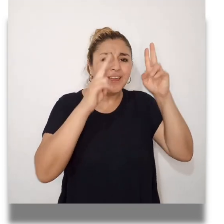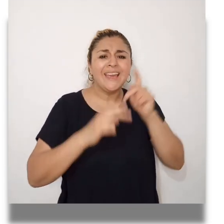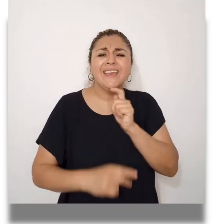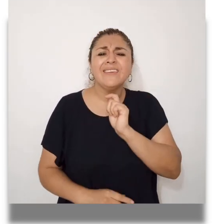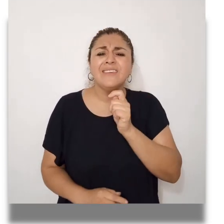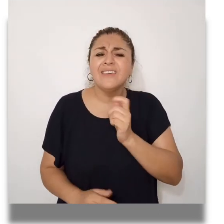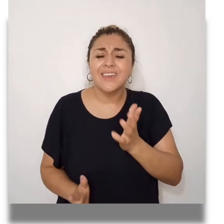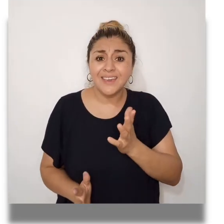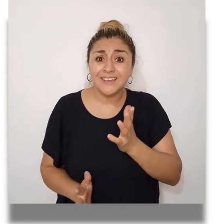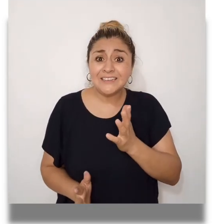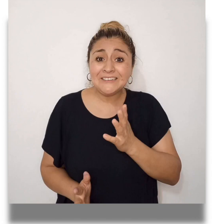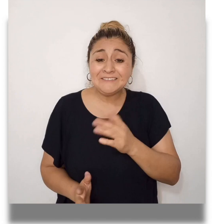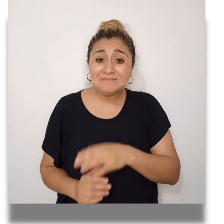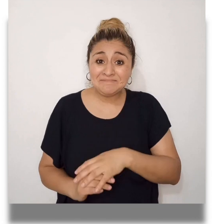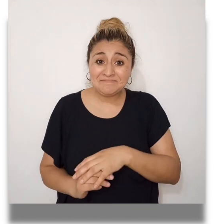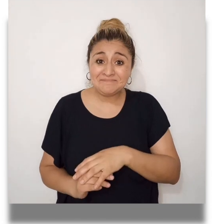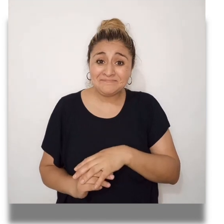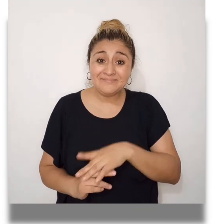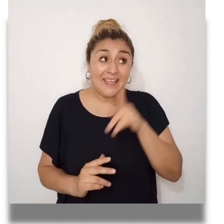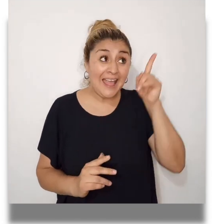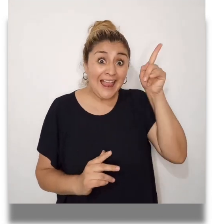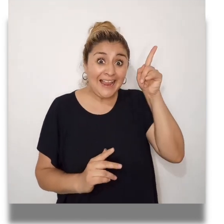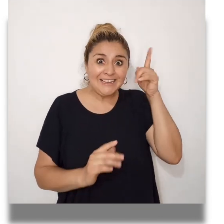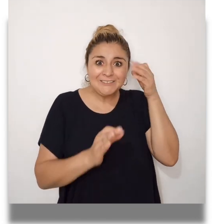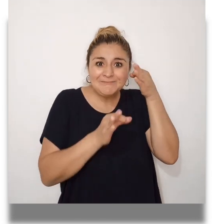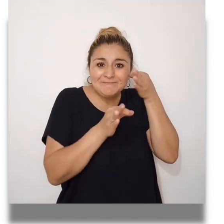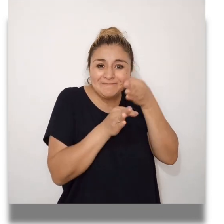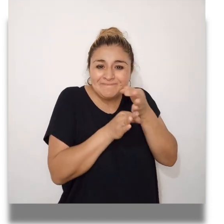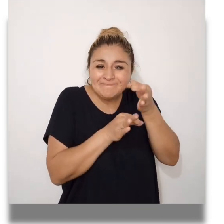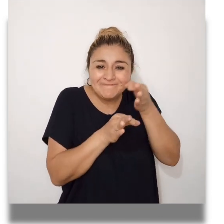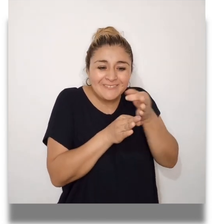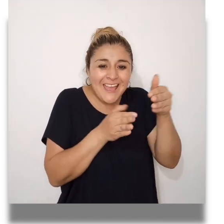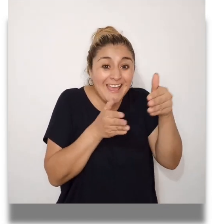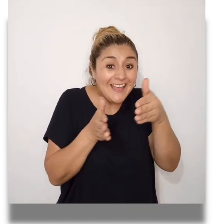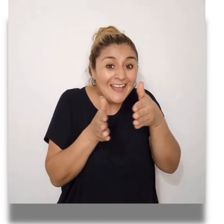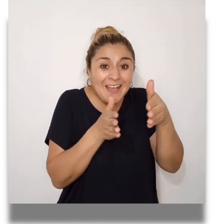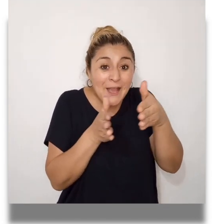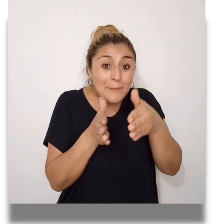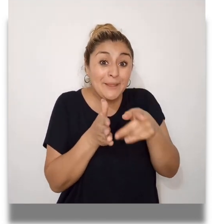Él le enseñará el camino que ha de escoger.